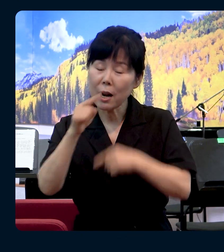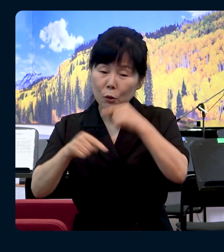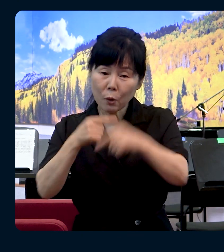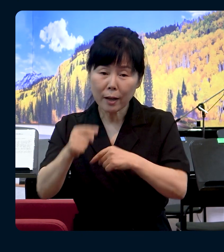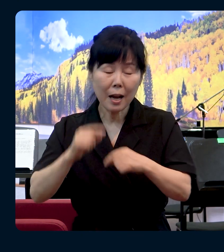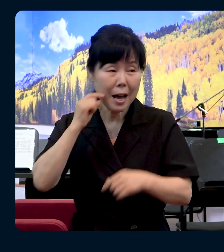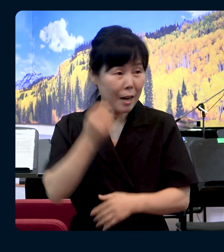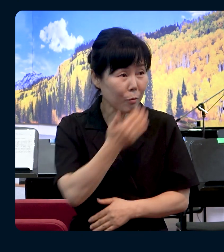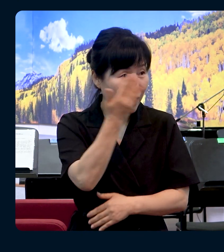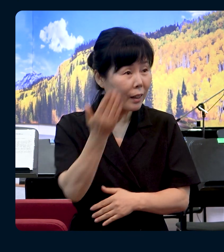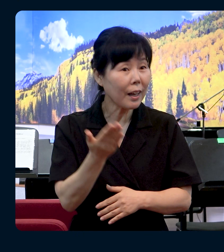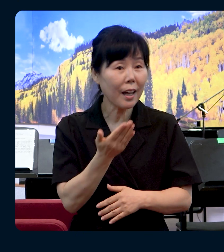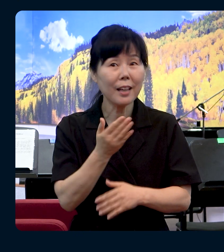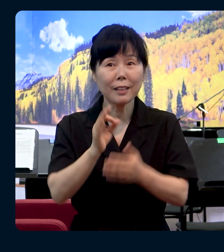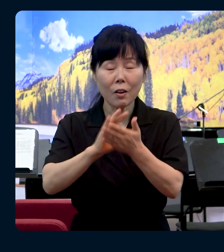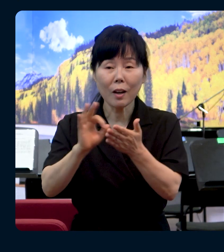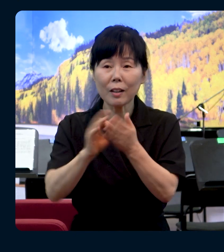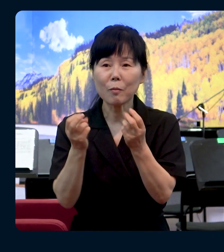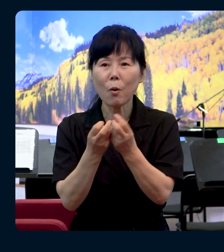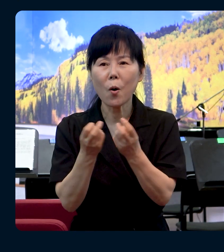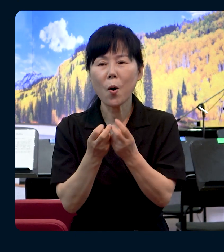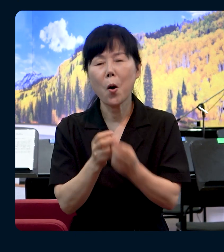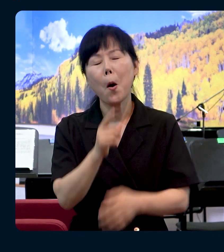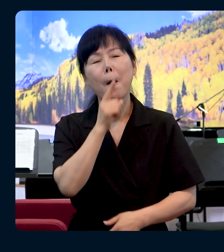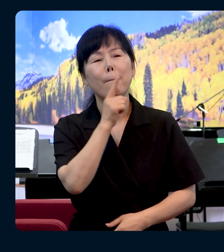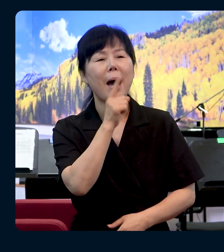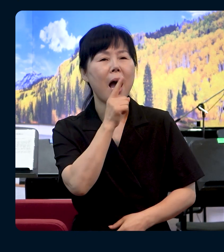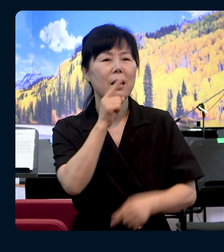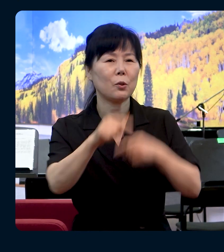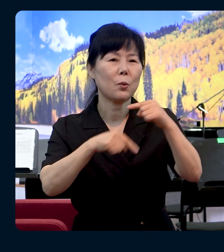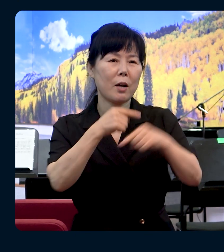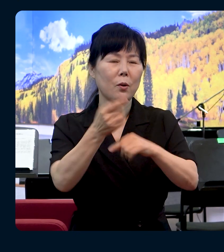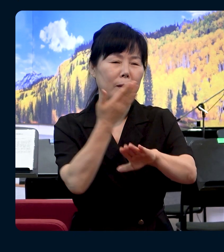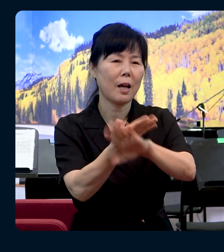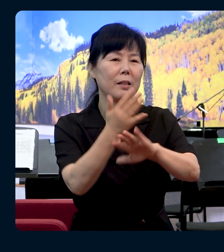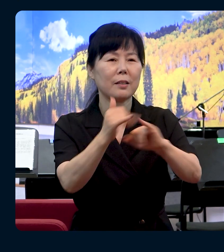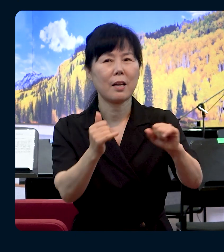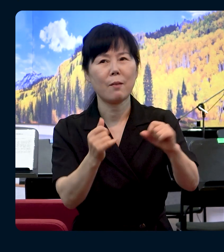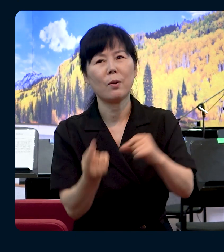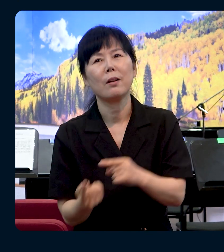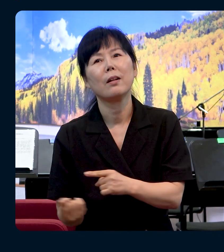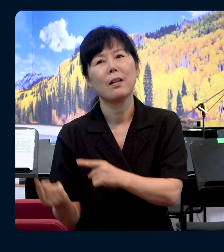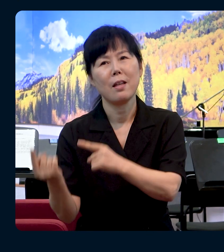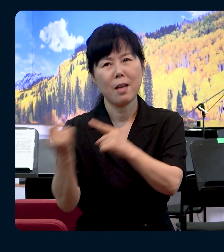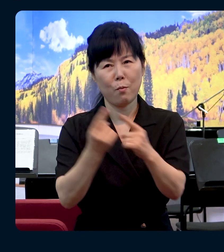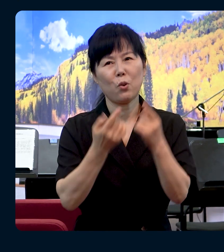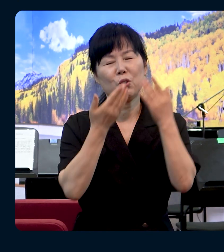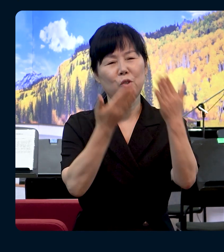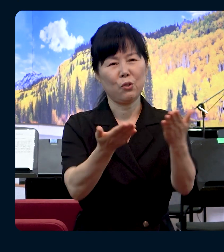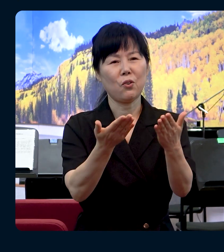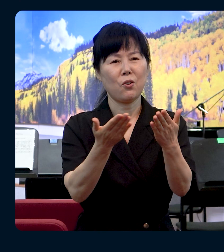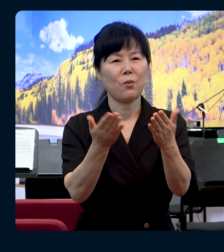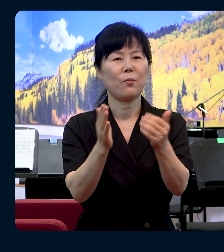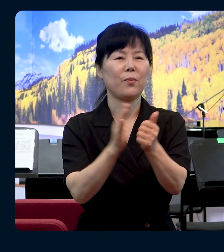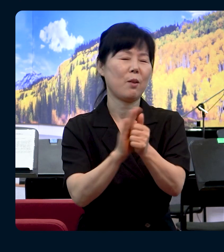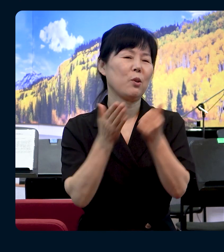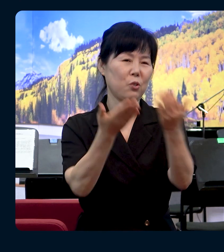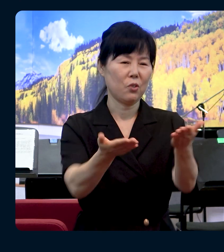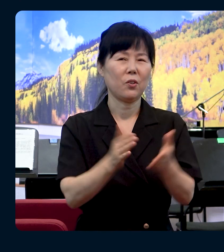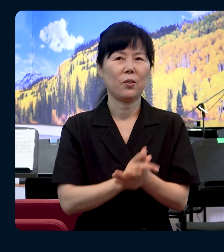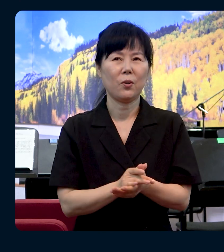것은요, 말로 다른 사람을 살려주고 세워주는 것이다. 입술의 권세를 아름답게 사용하는